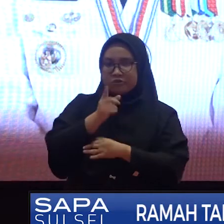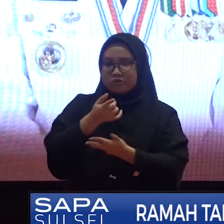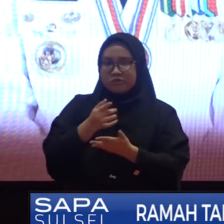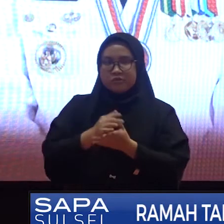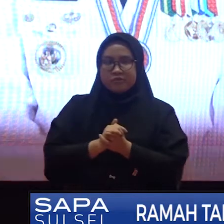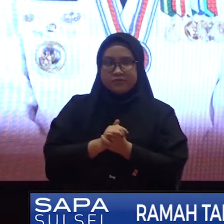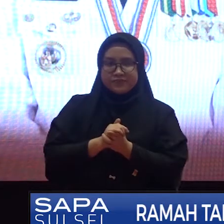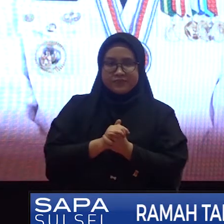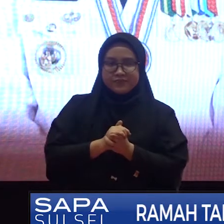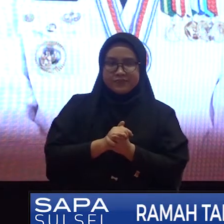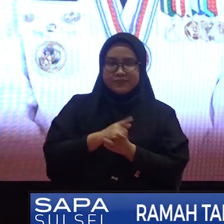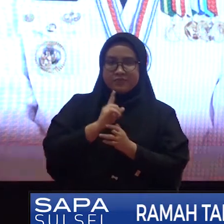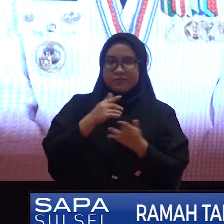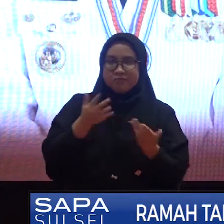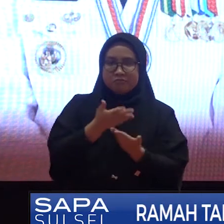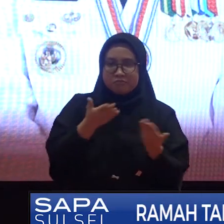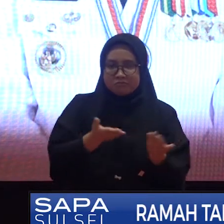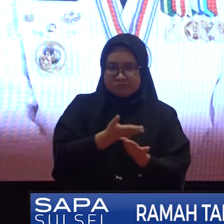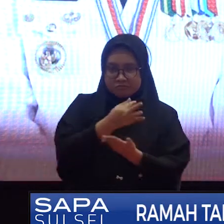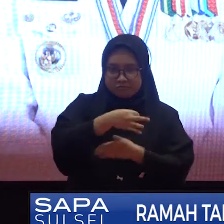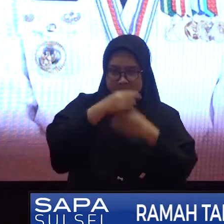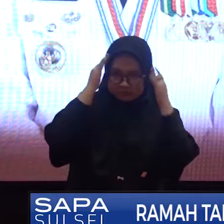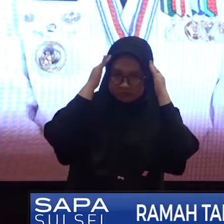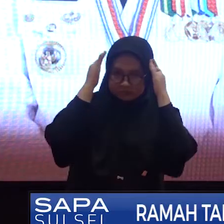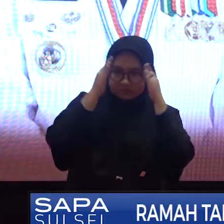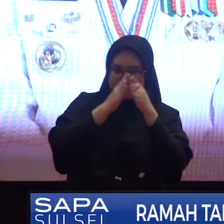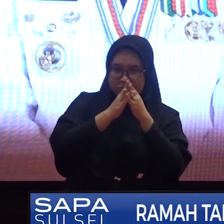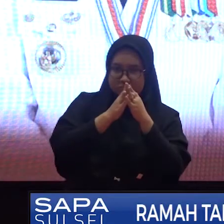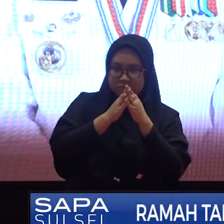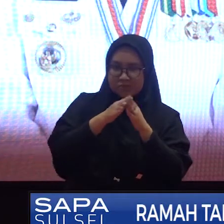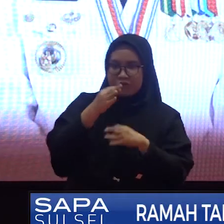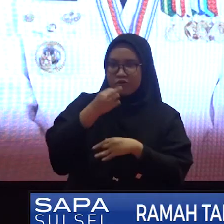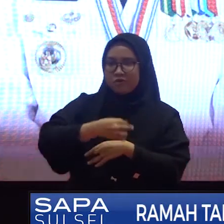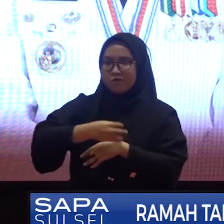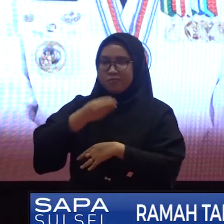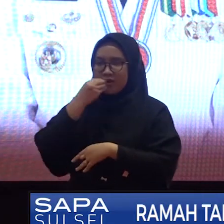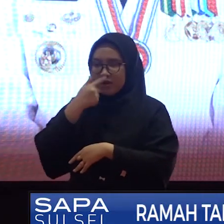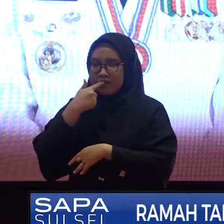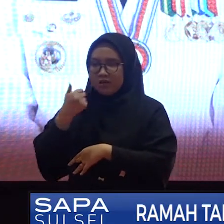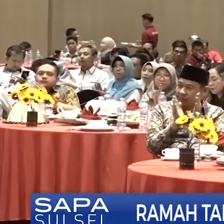atau mebranding kembali kota Makassar dengan istilah kota makan